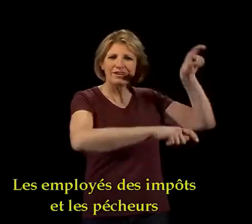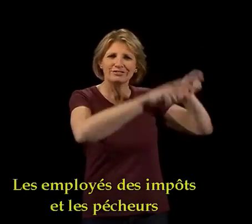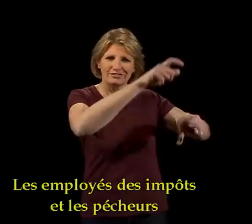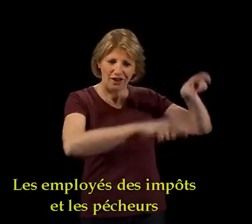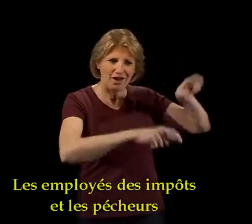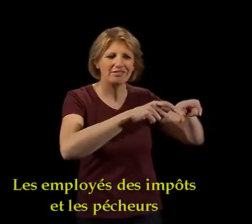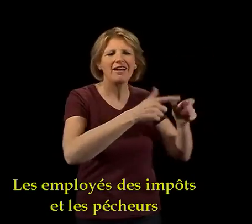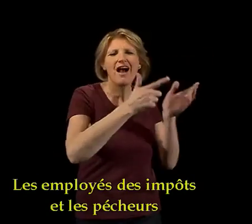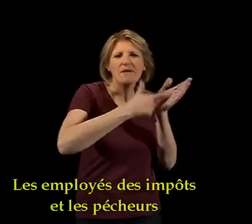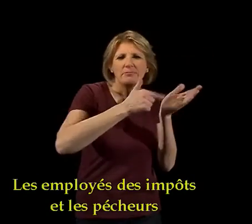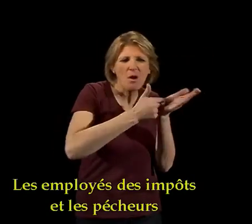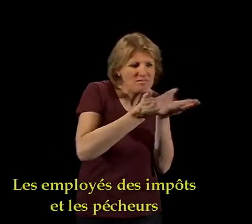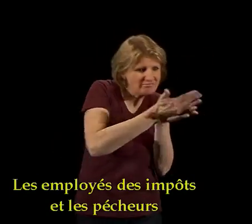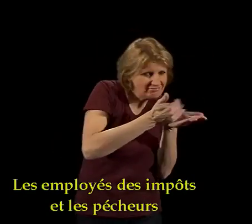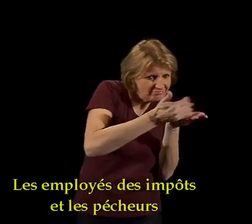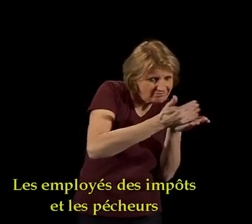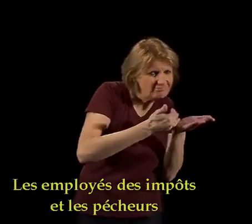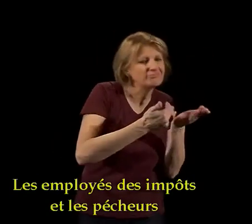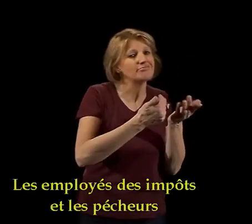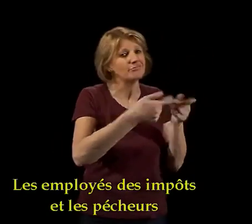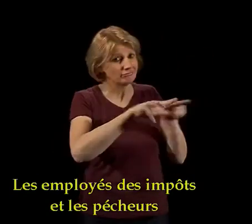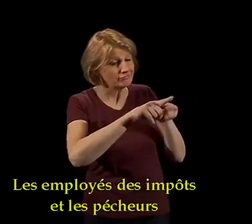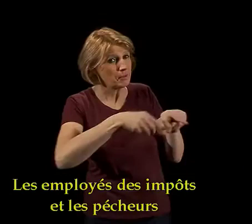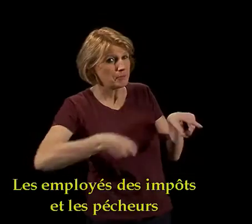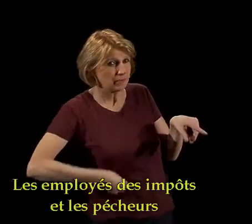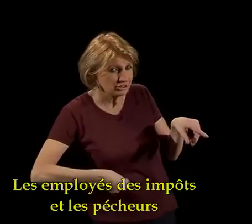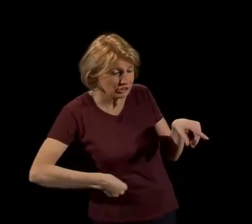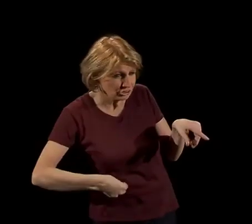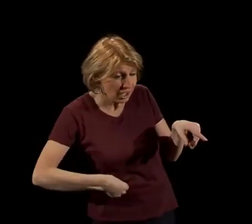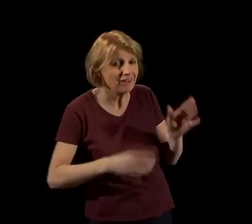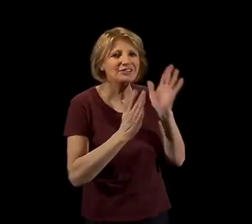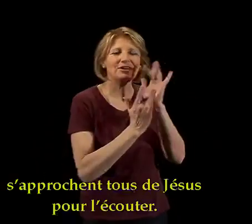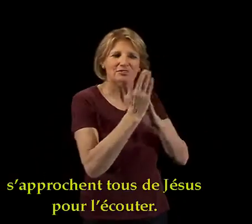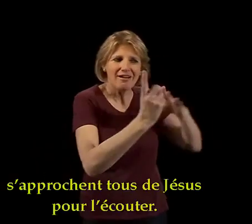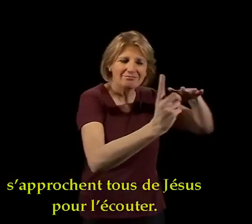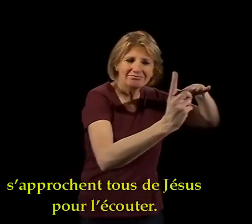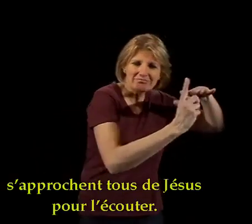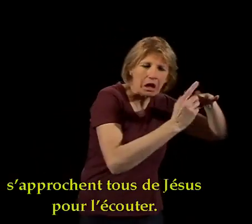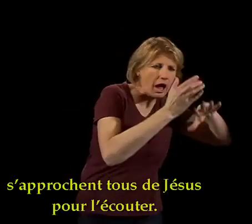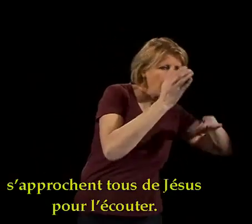les employés des impôts et les pêcheurs s'approchent tous de Jésus pour l'écouter.